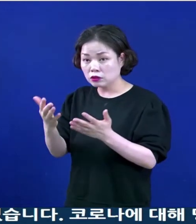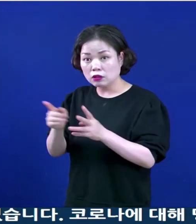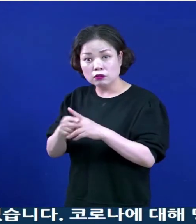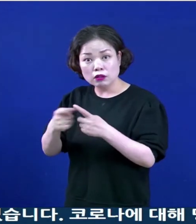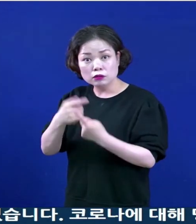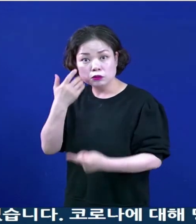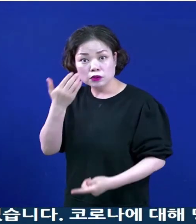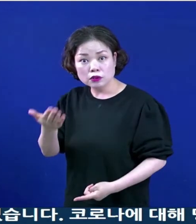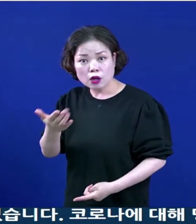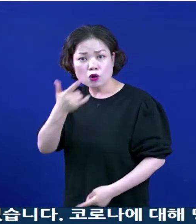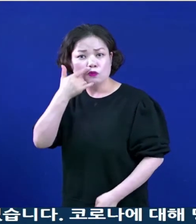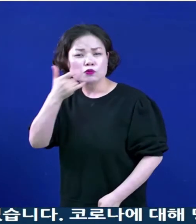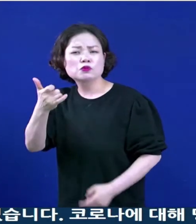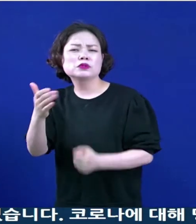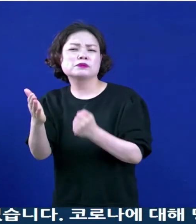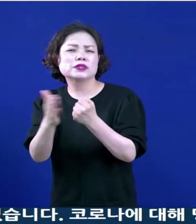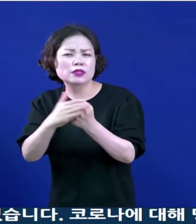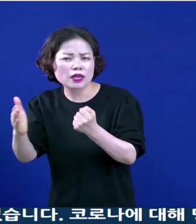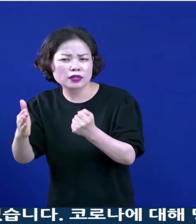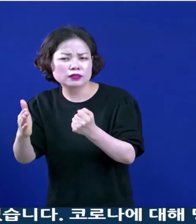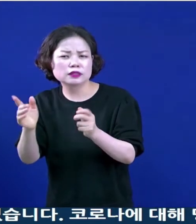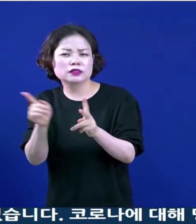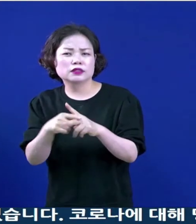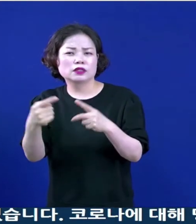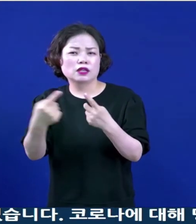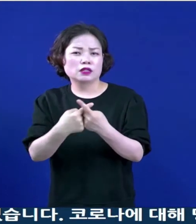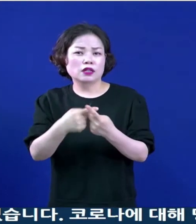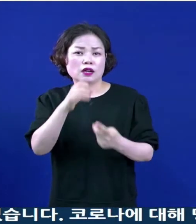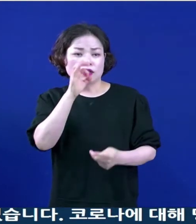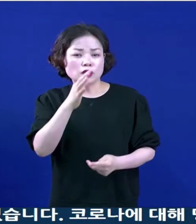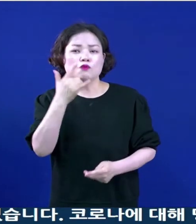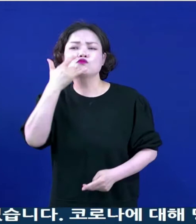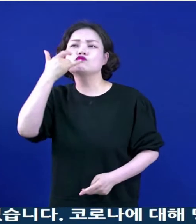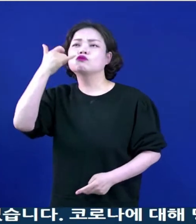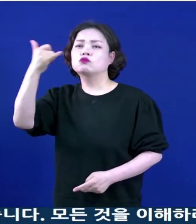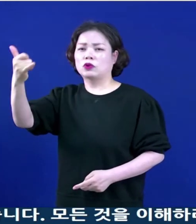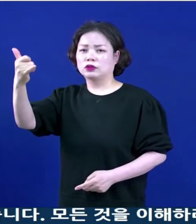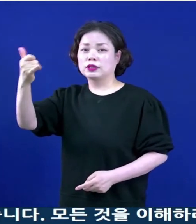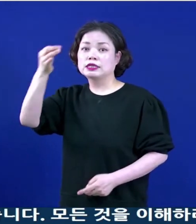그러나 부모님이기 때문에 이해할 수 없어도